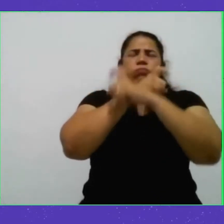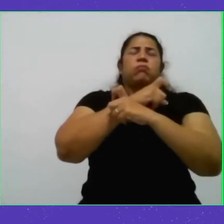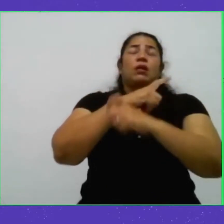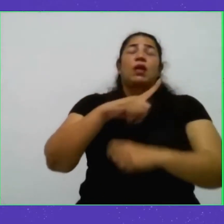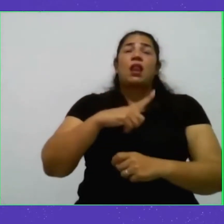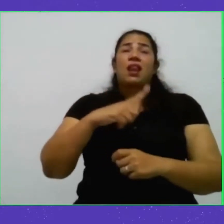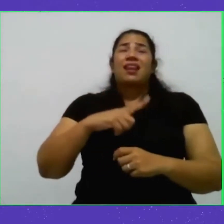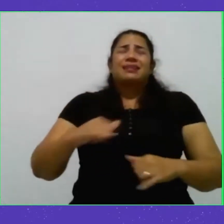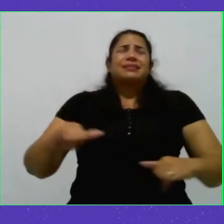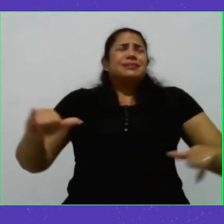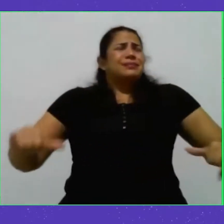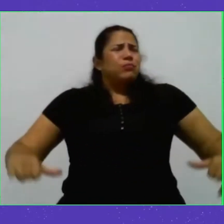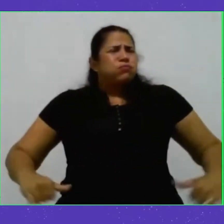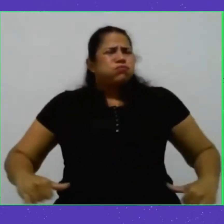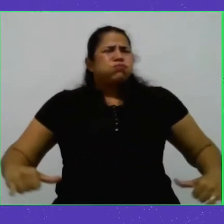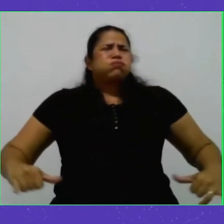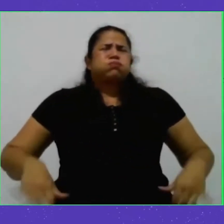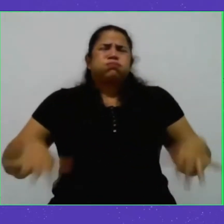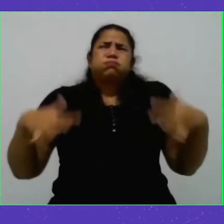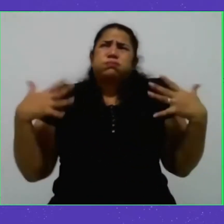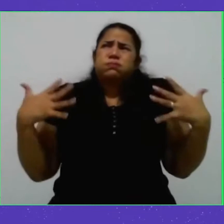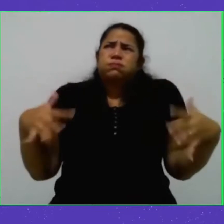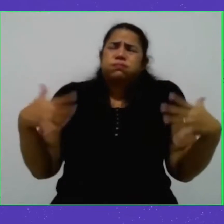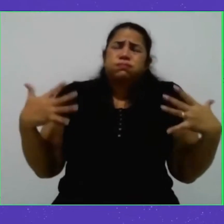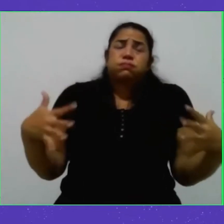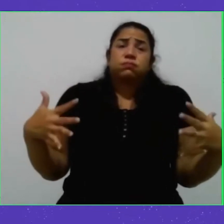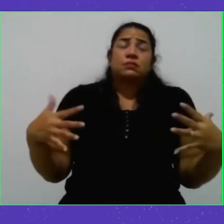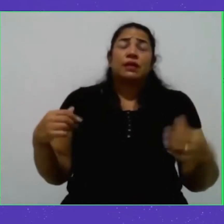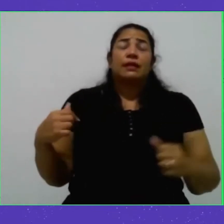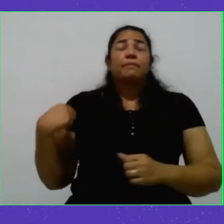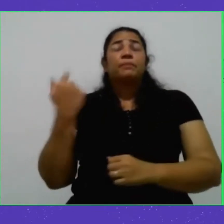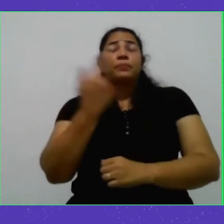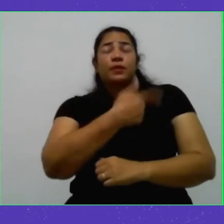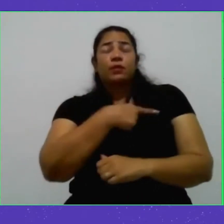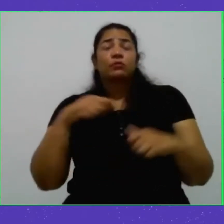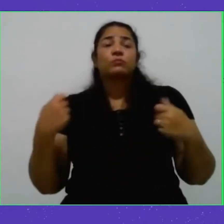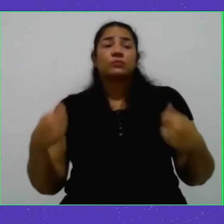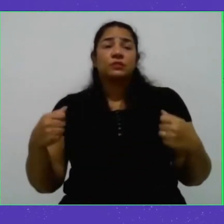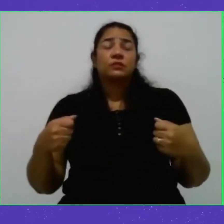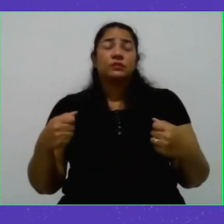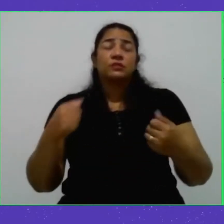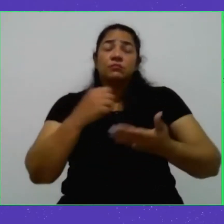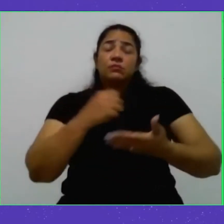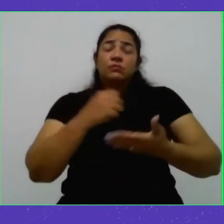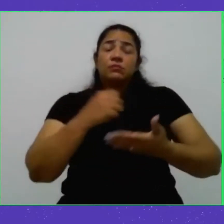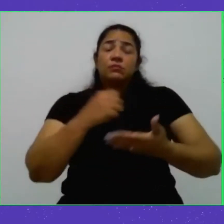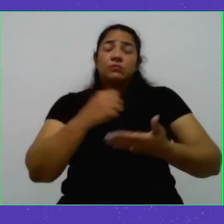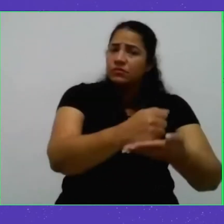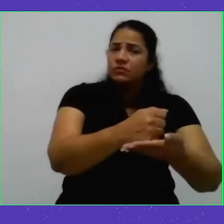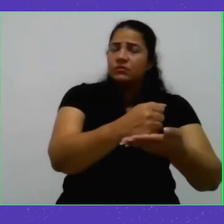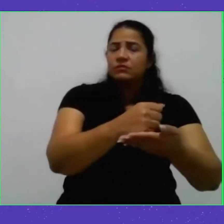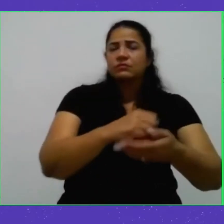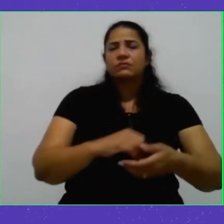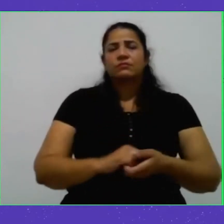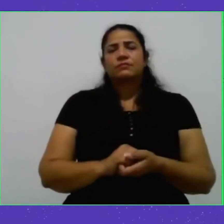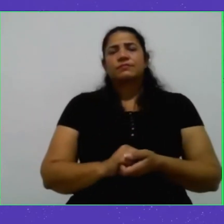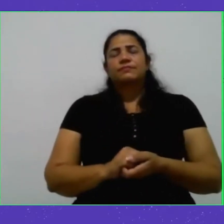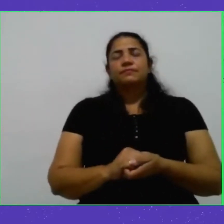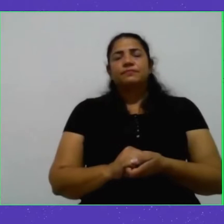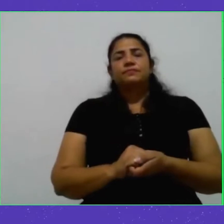situações que as pessoas passam, e nós precisamos suprir vida para essas pessoas. Então olha só,